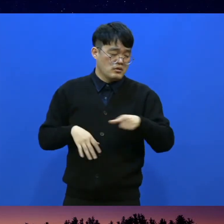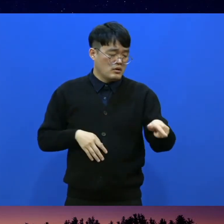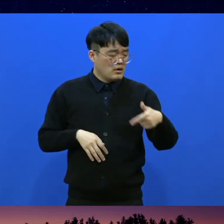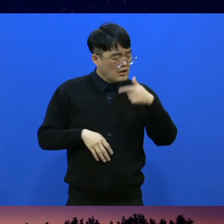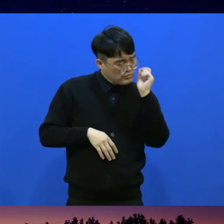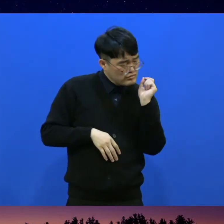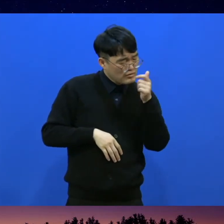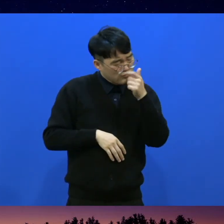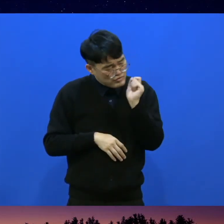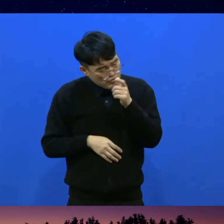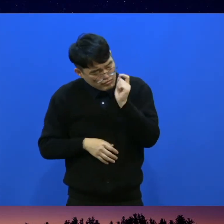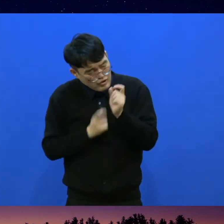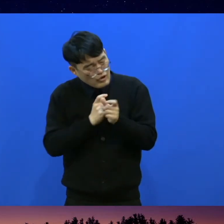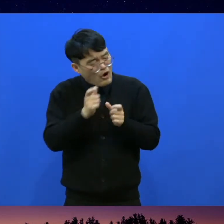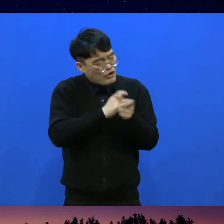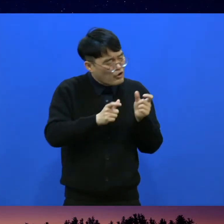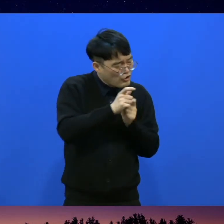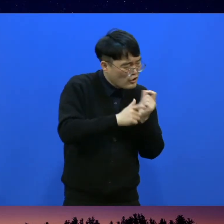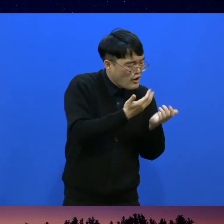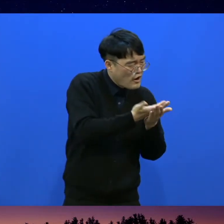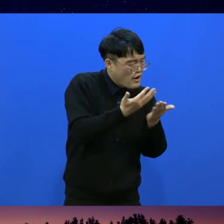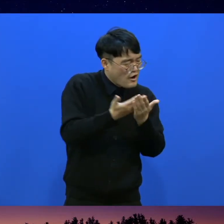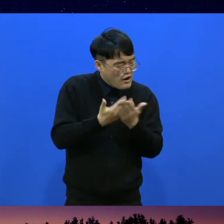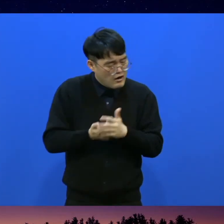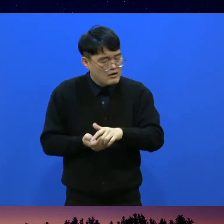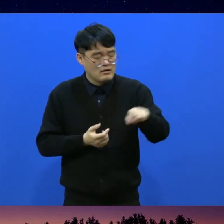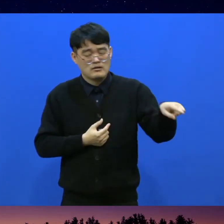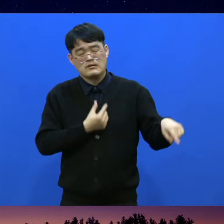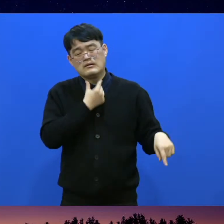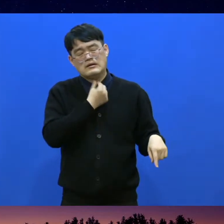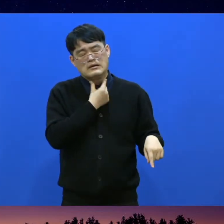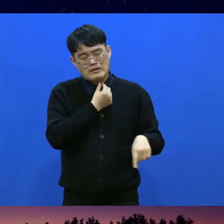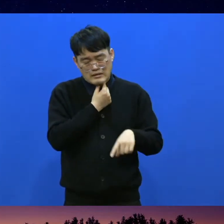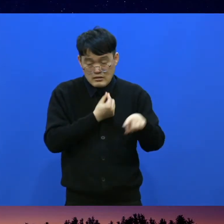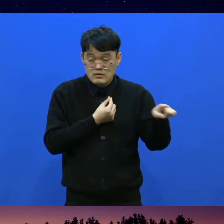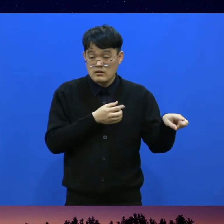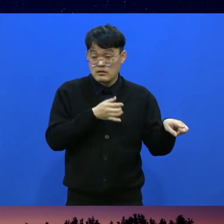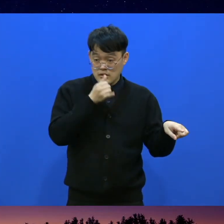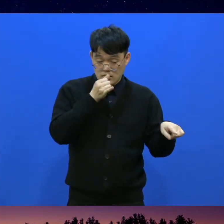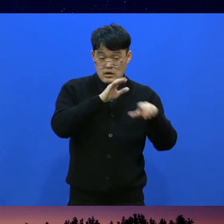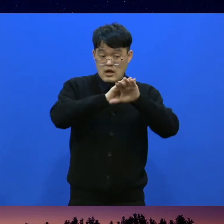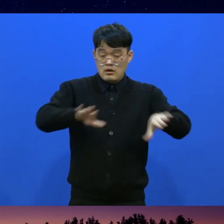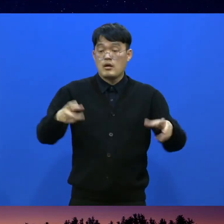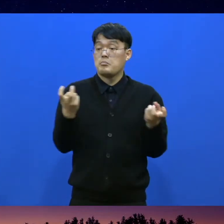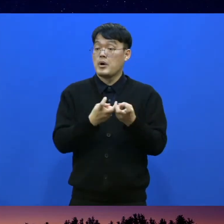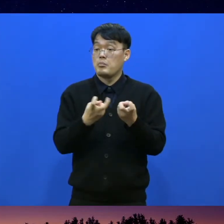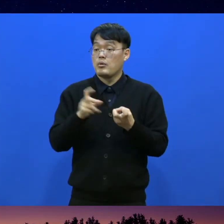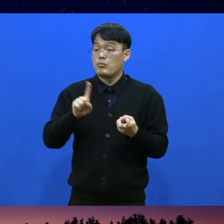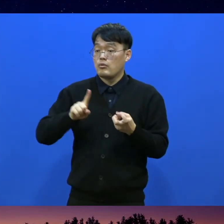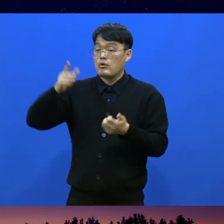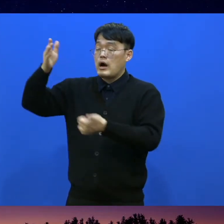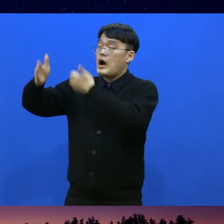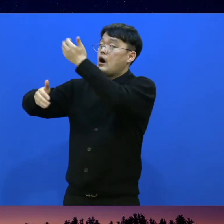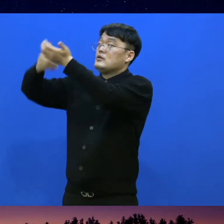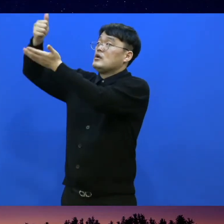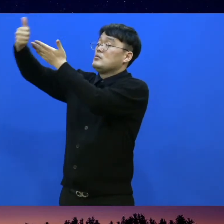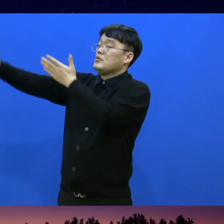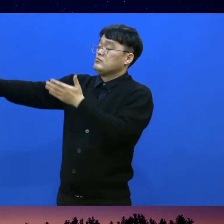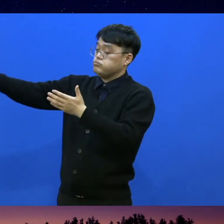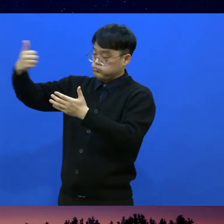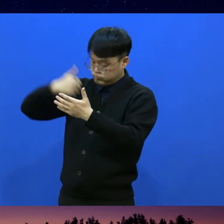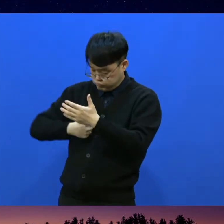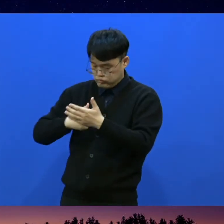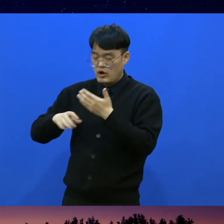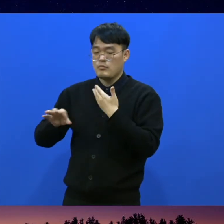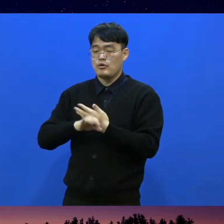결핍이에요. 그러면 그 결핍을 해결하는 길은 하나님이 내 안에 찾아오시는 것밖에 길이 없어요.